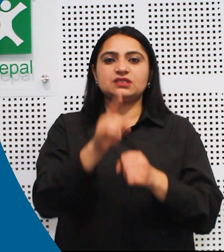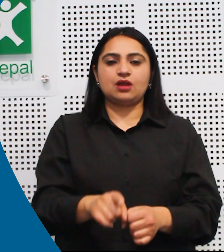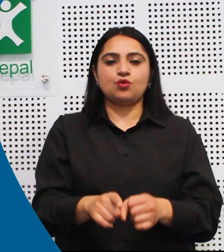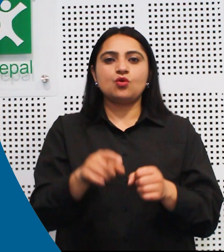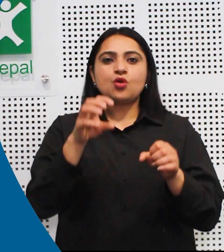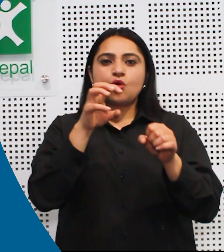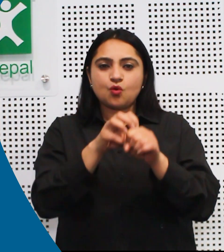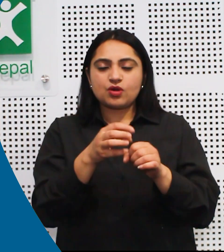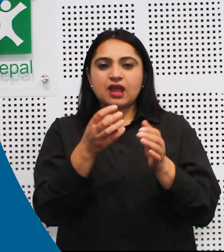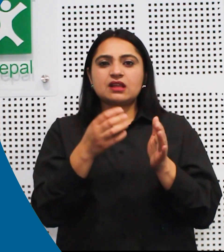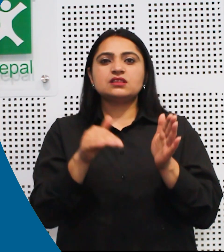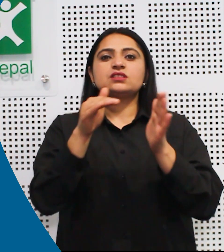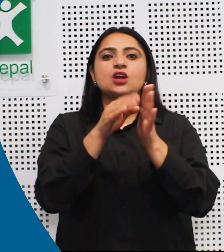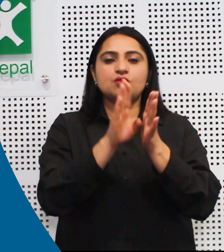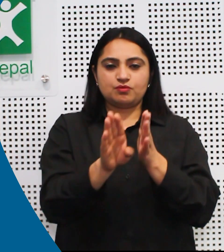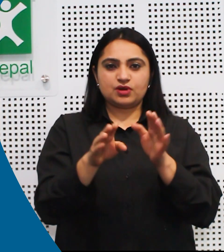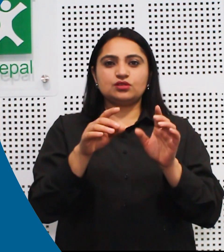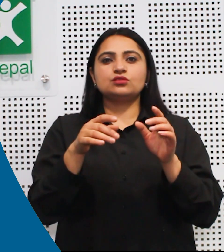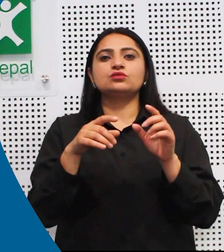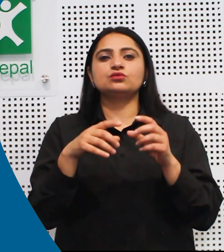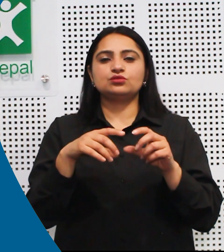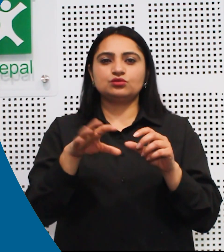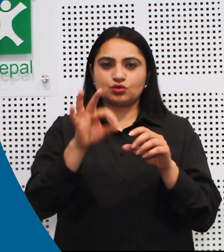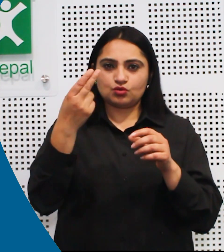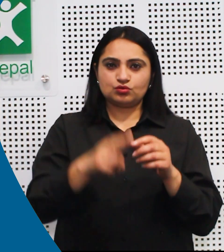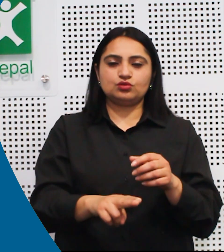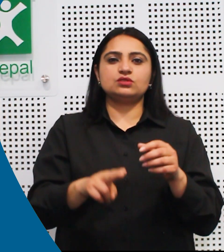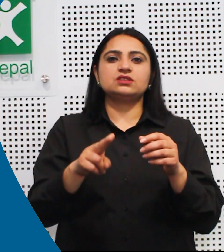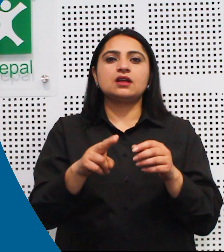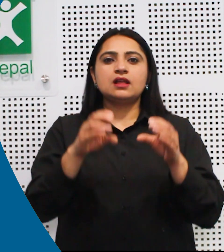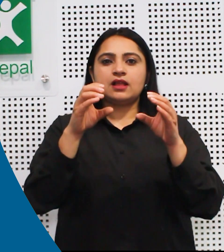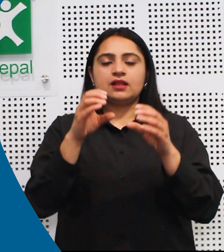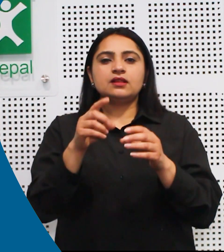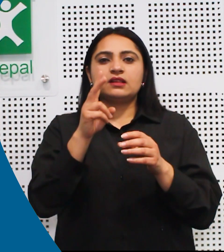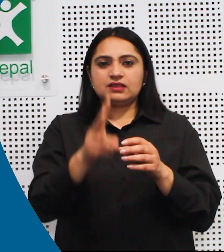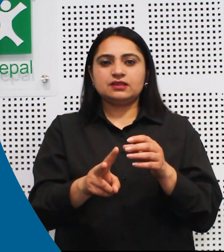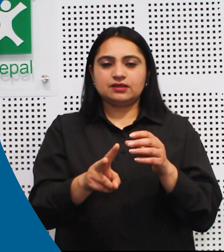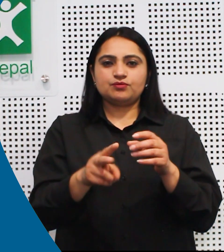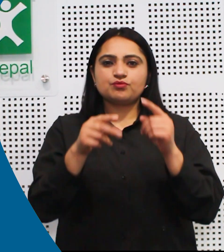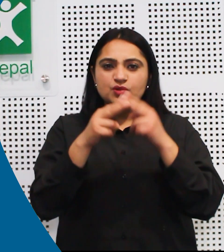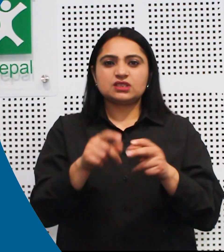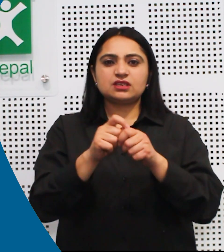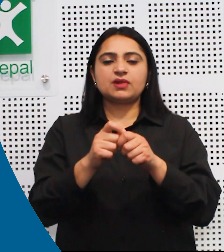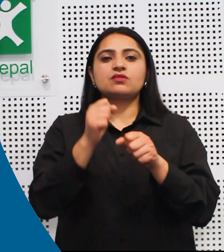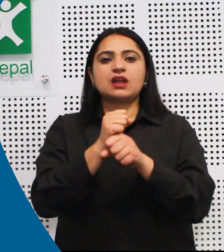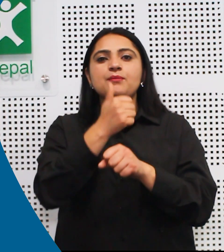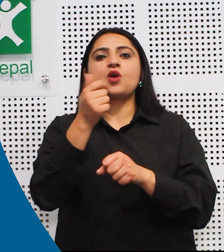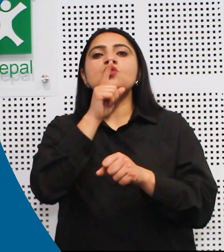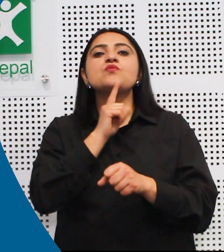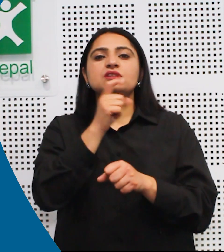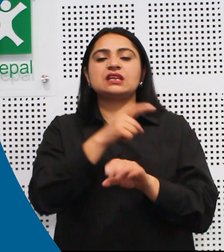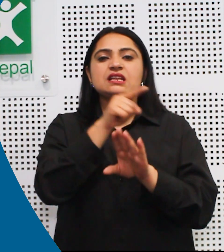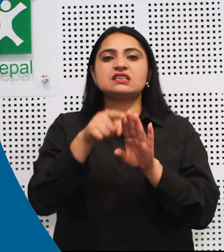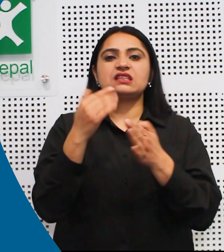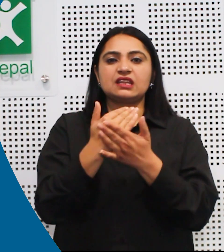हुँदै अनि कार्यपालिकाबाट स्वीकृति हुँदै सभामा गएर पारित हुन्छन्। स्थानीय सरकारको पुसबाट सुरु भएको बजेट निर्माणको काम अर्को वर्षको लागि नीति